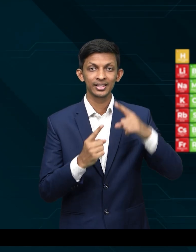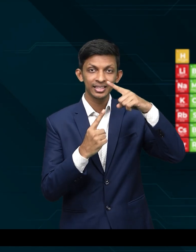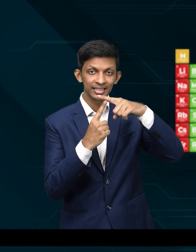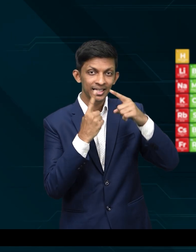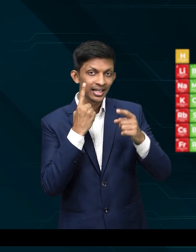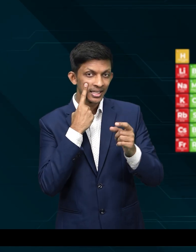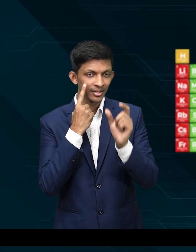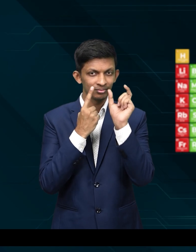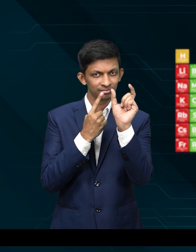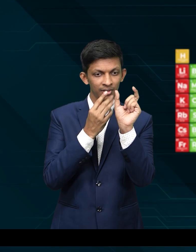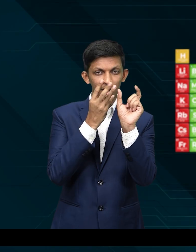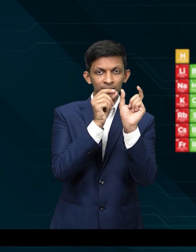தாலியம்,